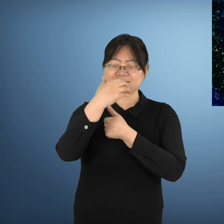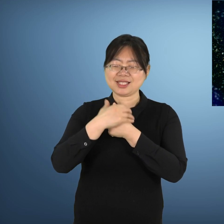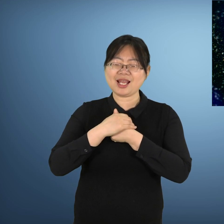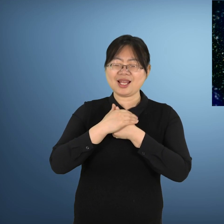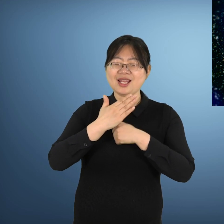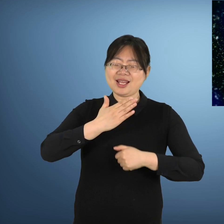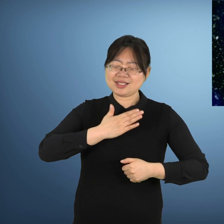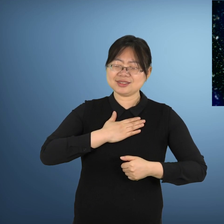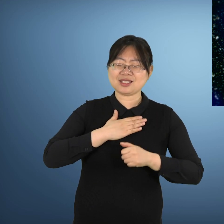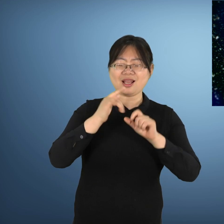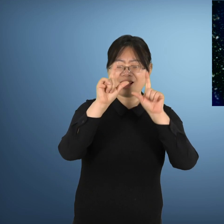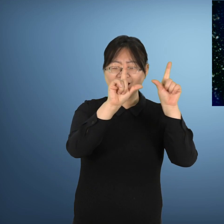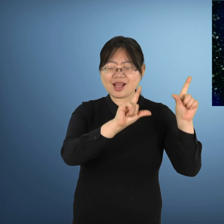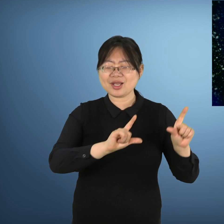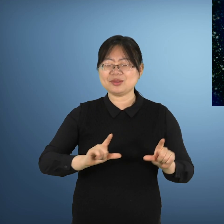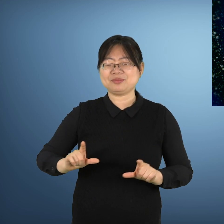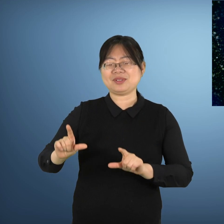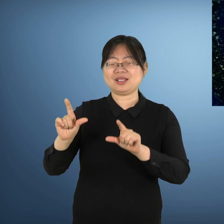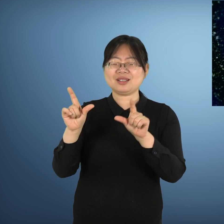주어진 내